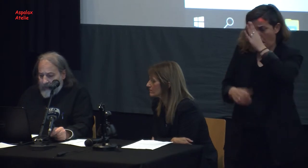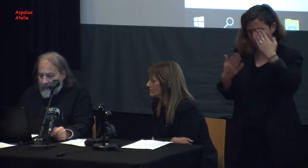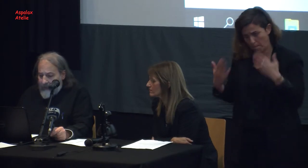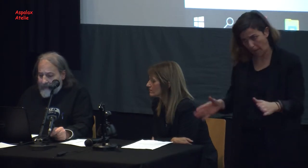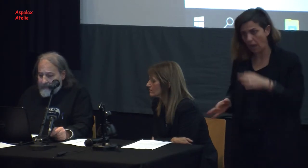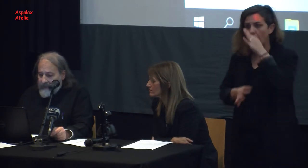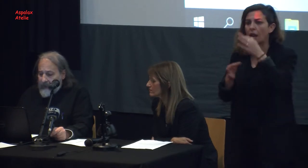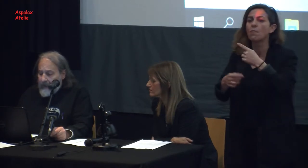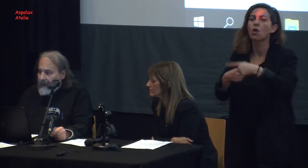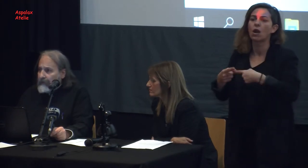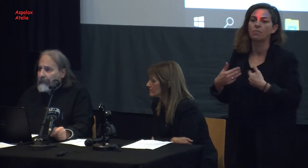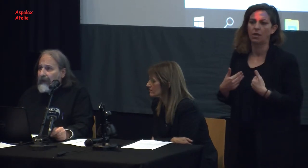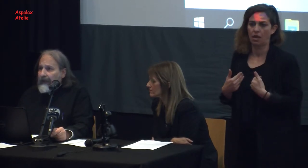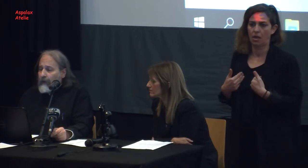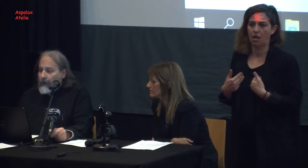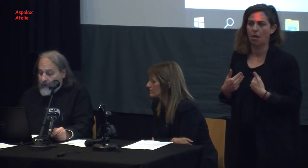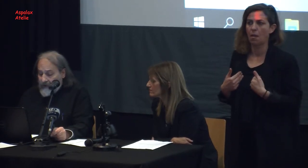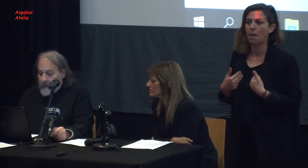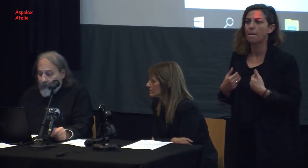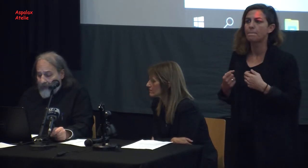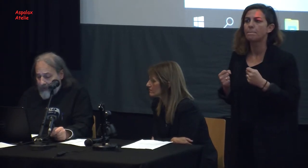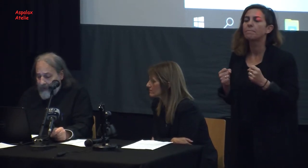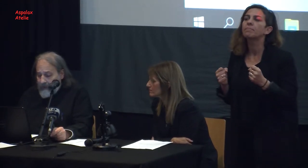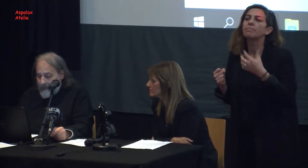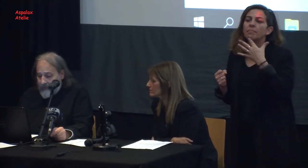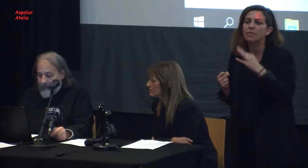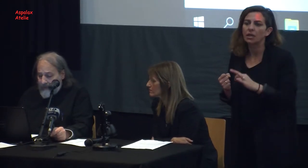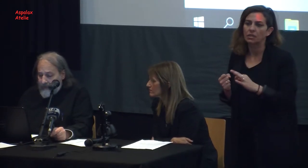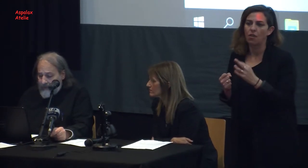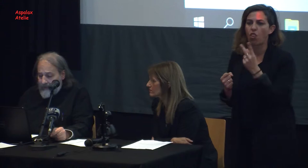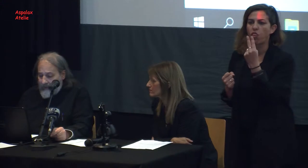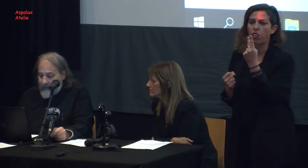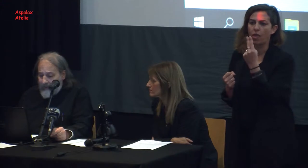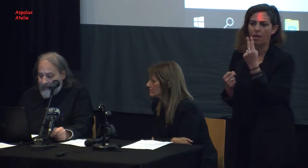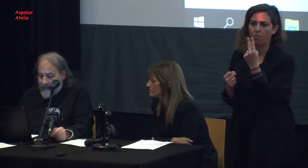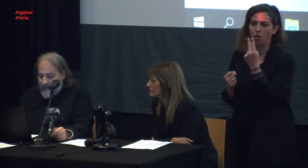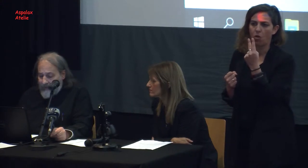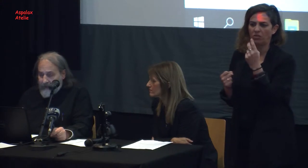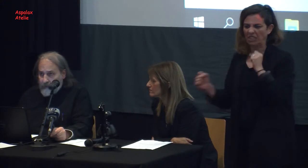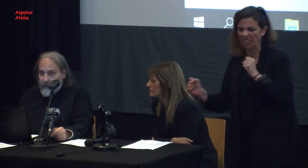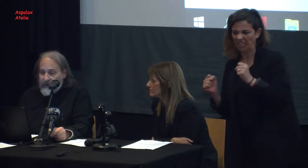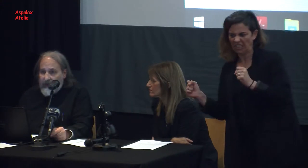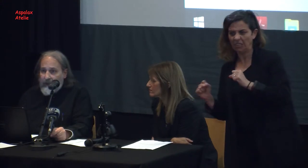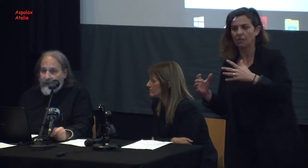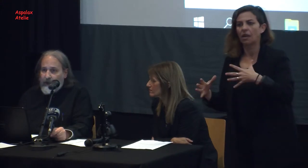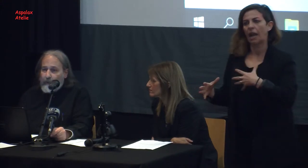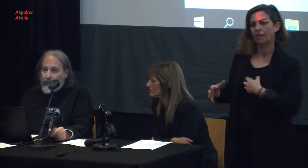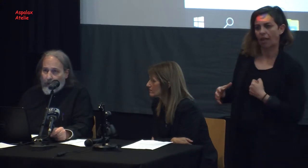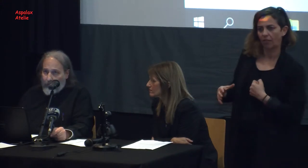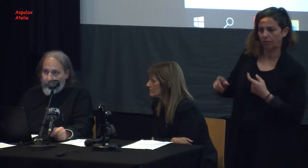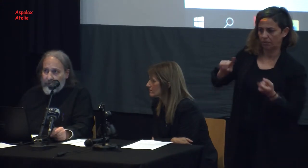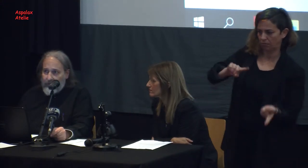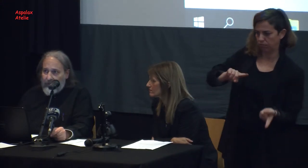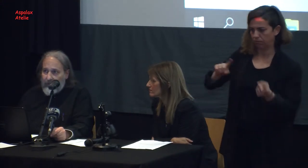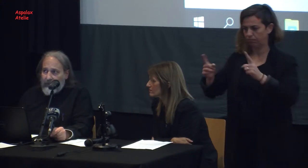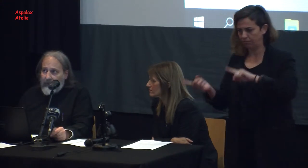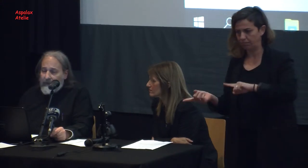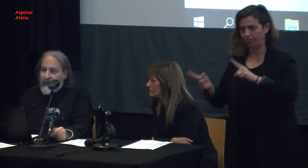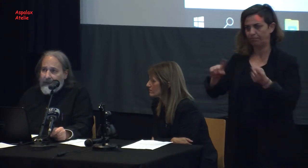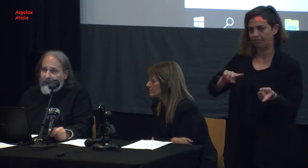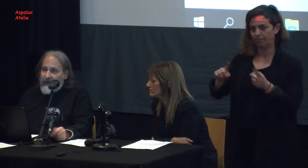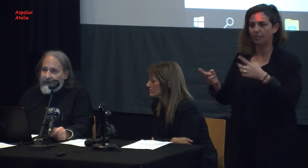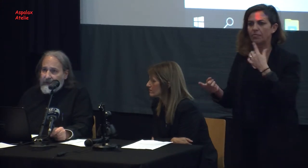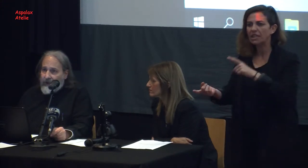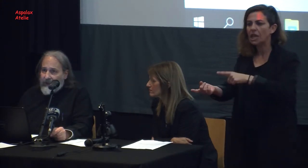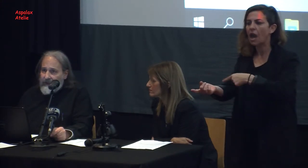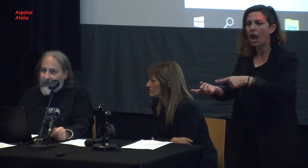Η μανιοκατάθλιψη είναι αυτό που λέει και ο όρος διπολική, είναι ένας χαρακτήρας ο οποίος έχει 2 πόλους,